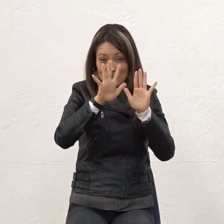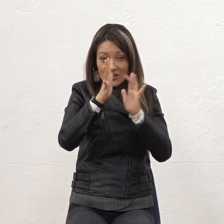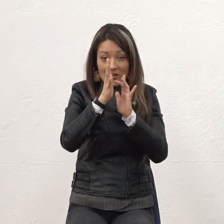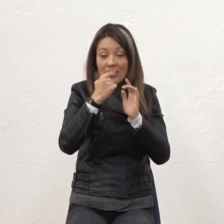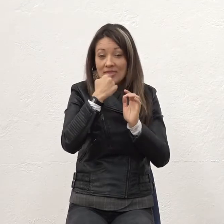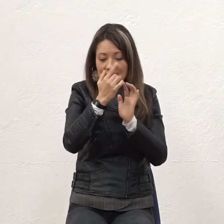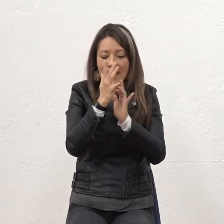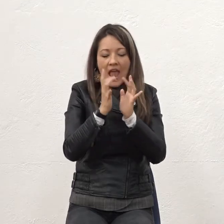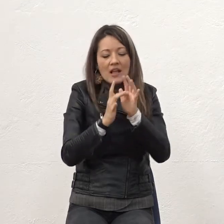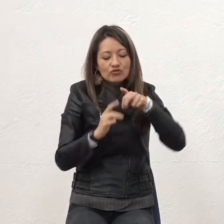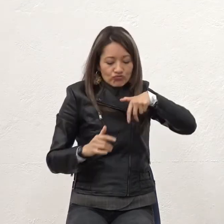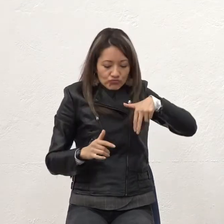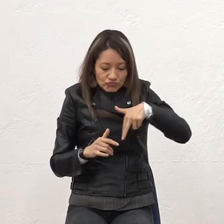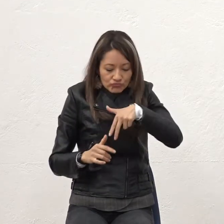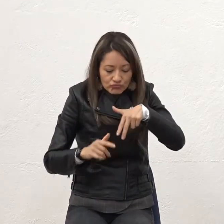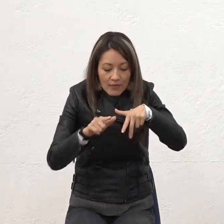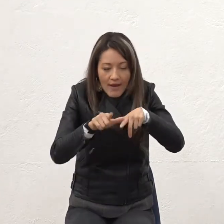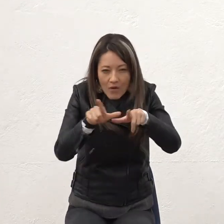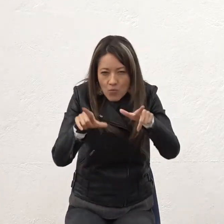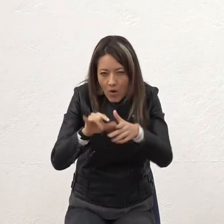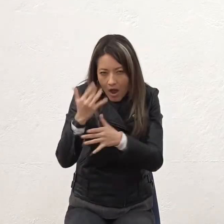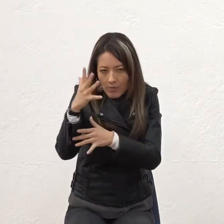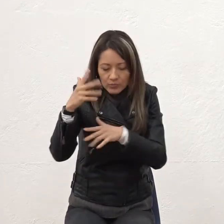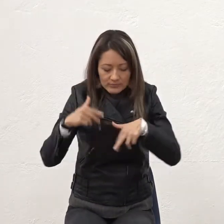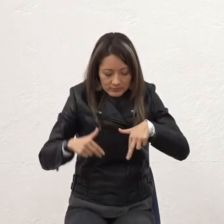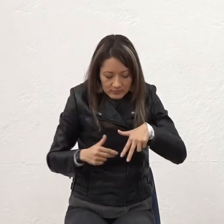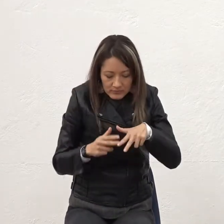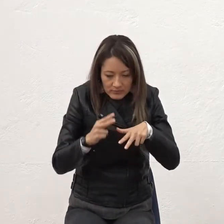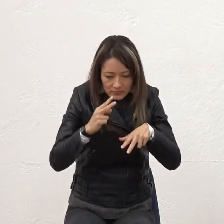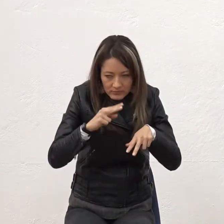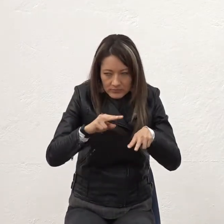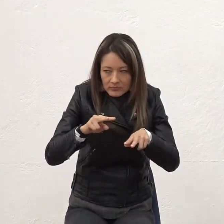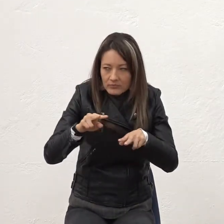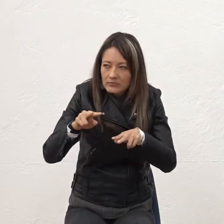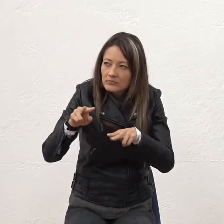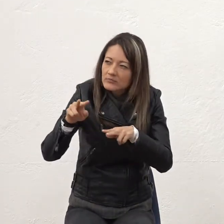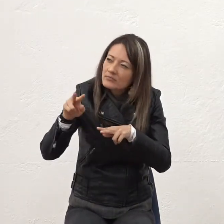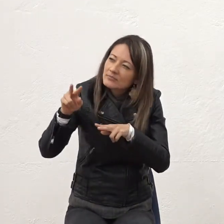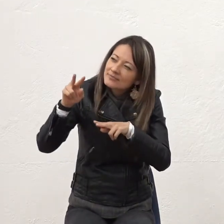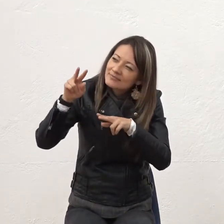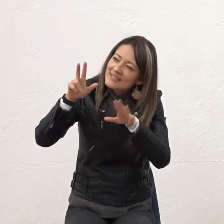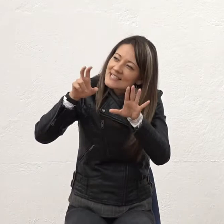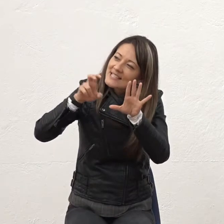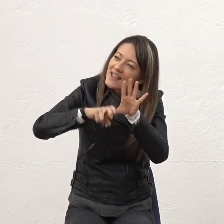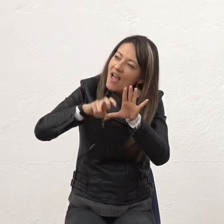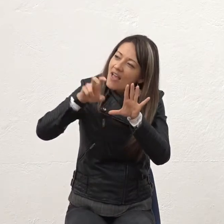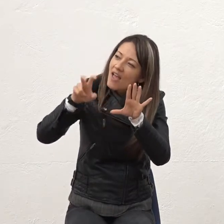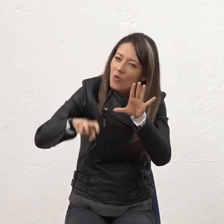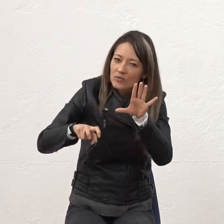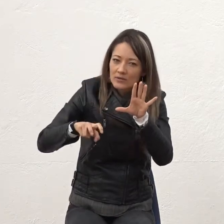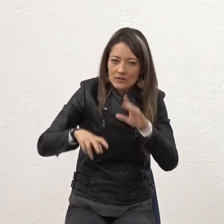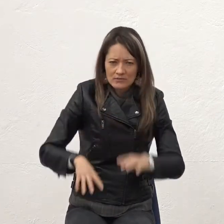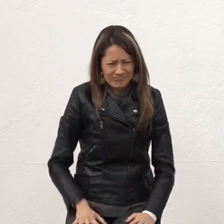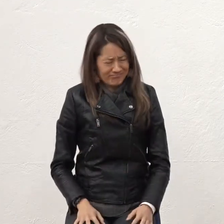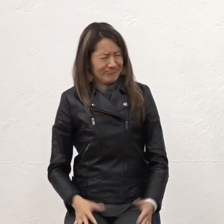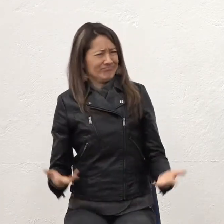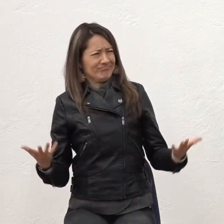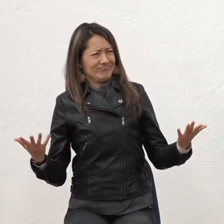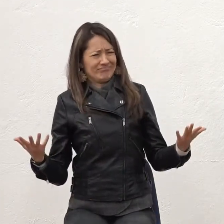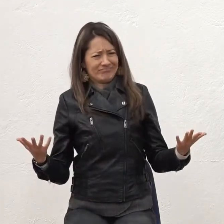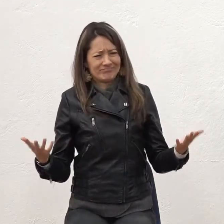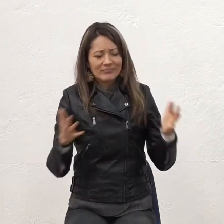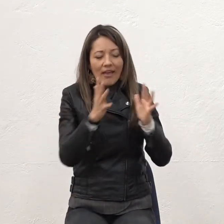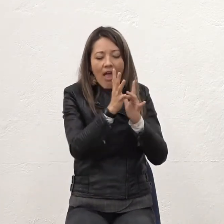aquel lugar, mirando hacia arriba, le dijo, ¿qué? Zaqueo. Pero el Señor venía